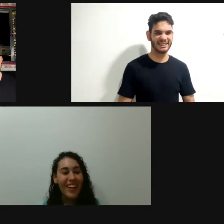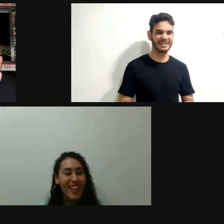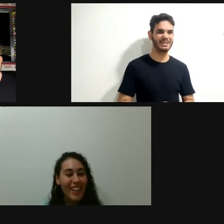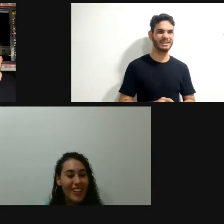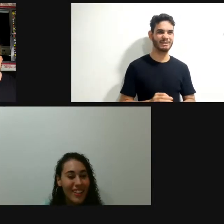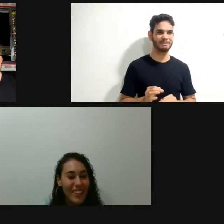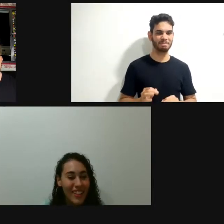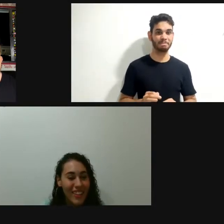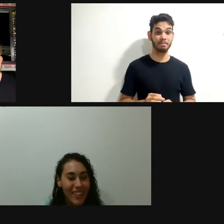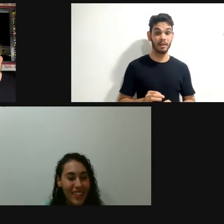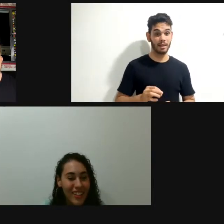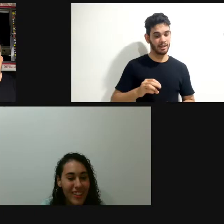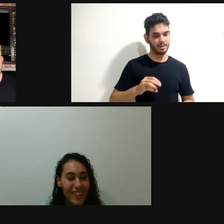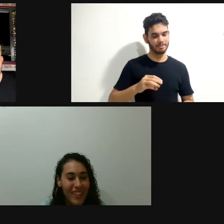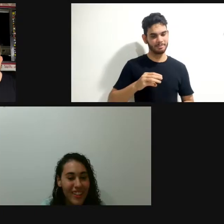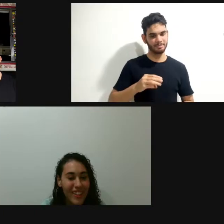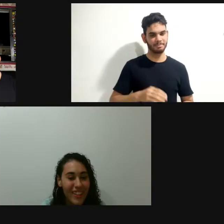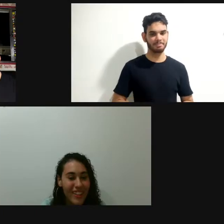Matias.